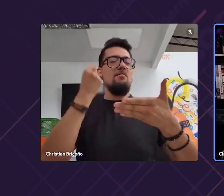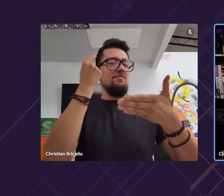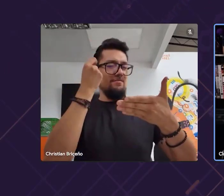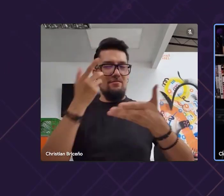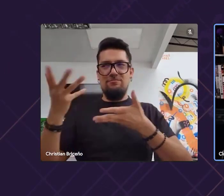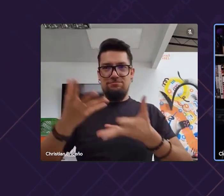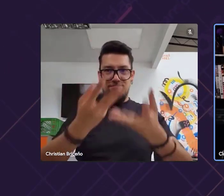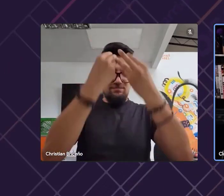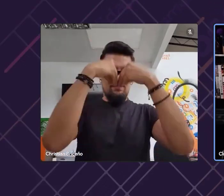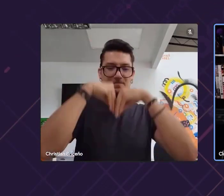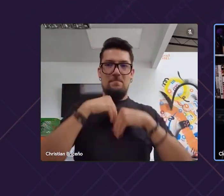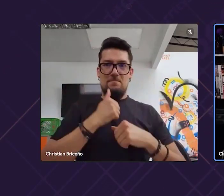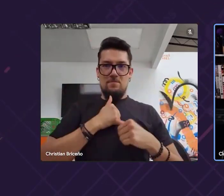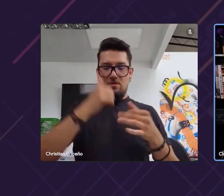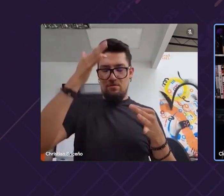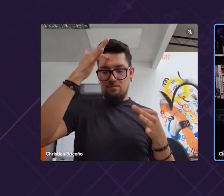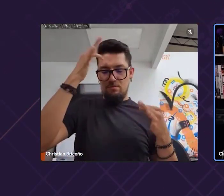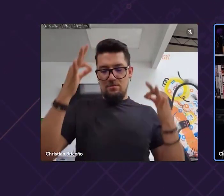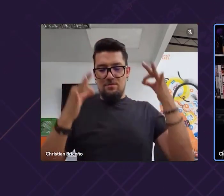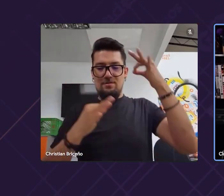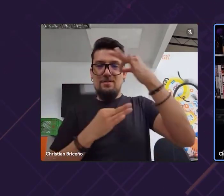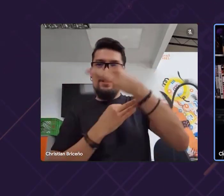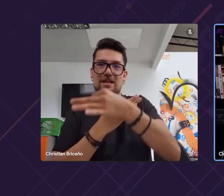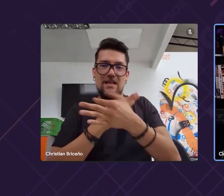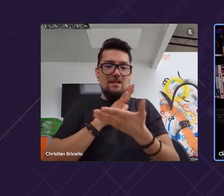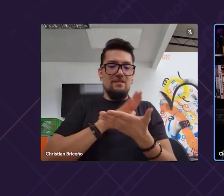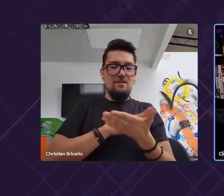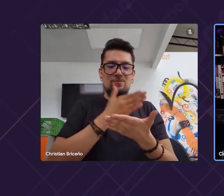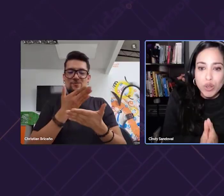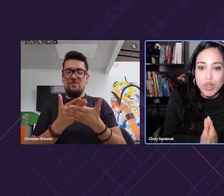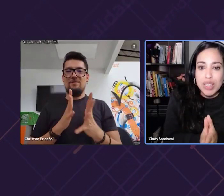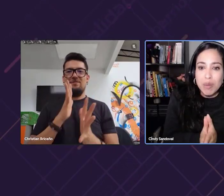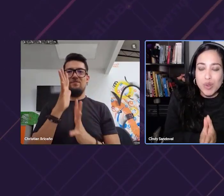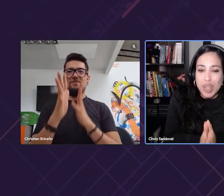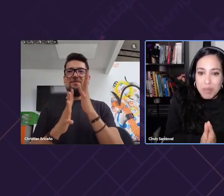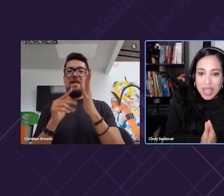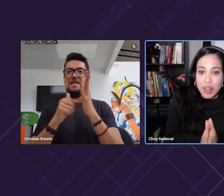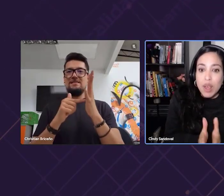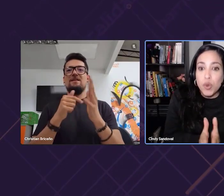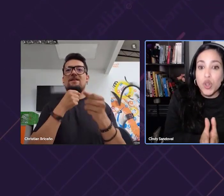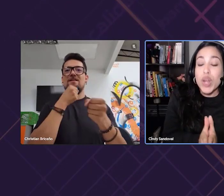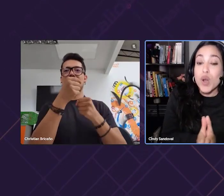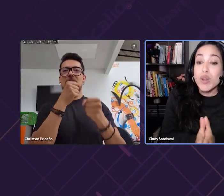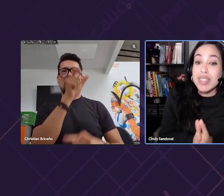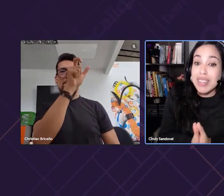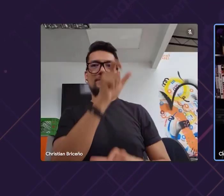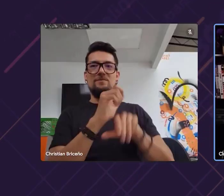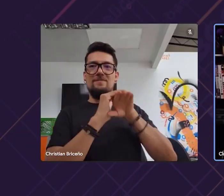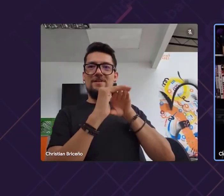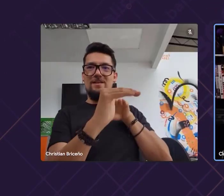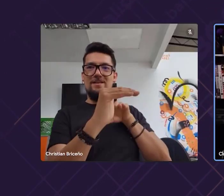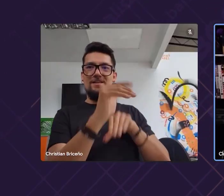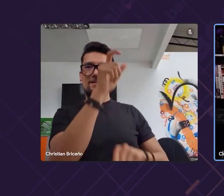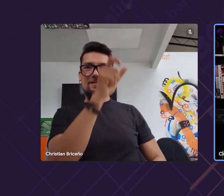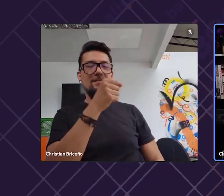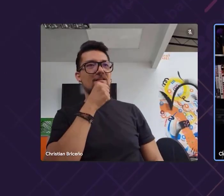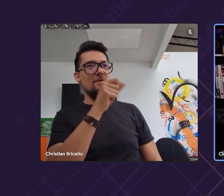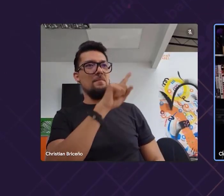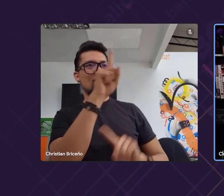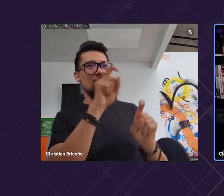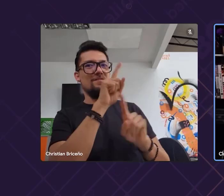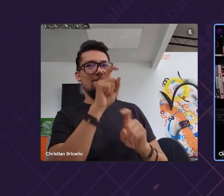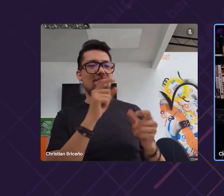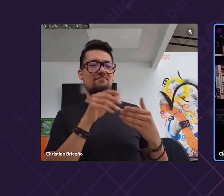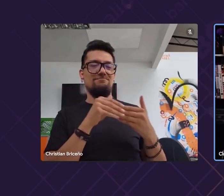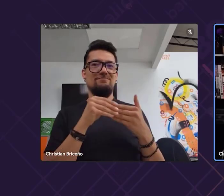en lengua de señas, ¿cómo hacemos? Entonces es un trabajo de traducción que nosotros hacemos también, porque una cosa es la interpretación y otra cosa